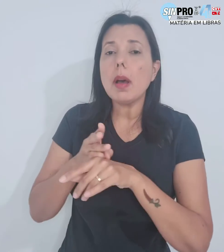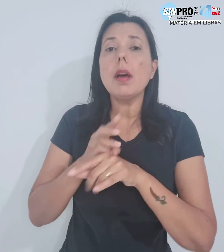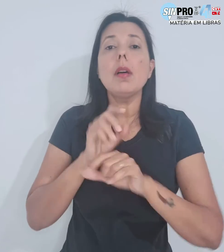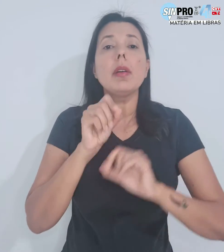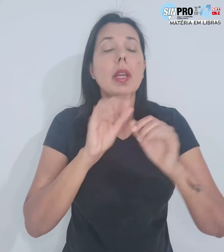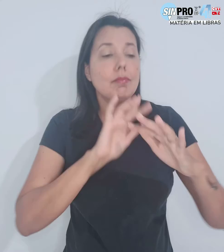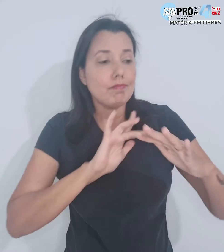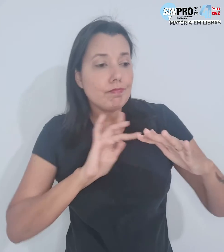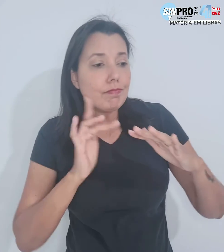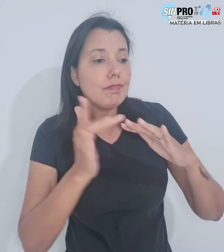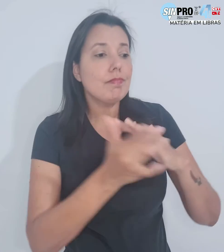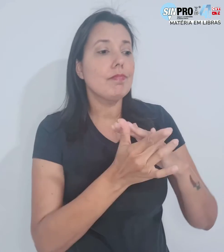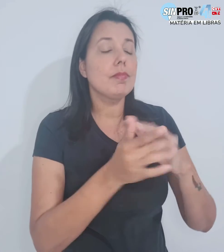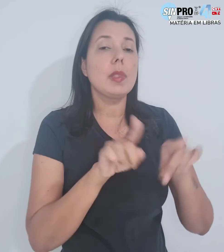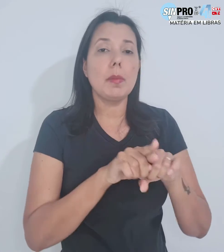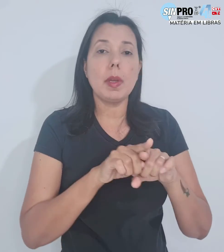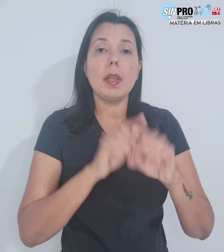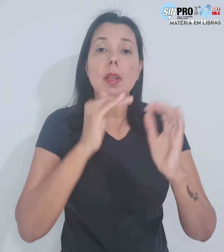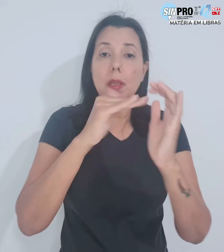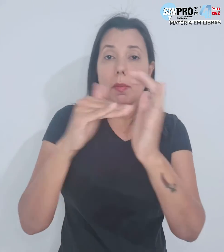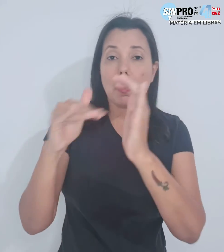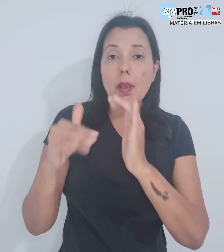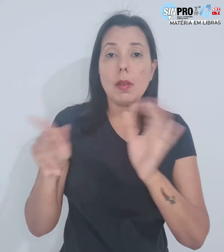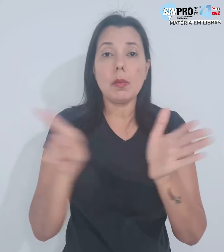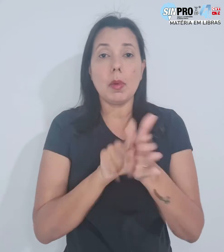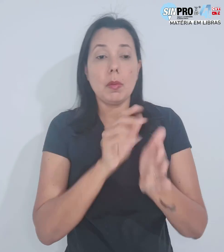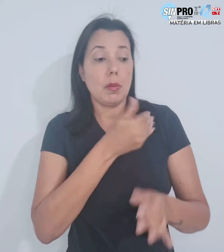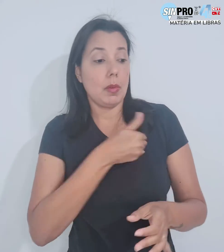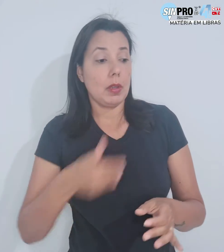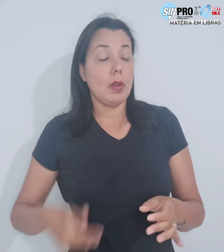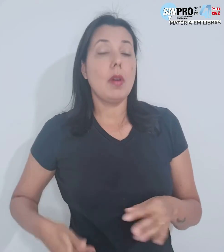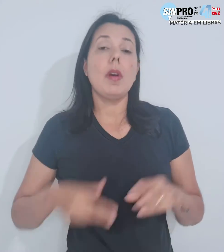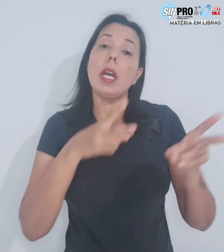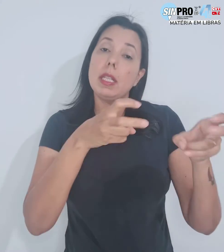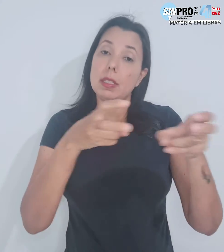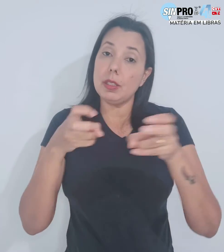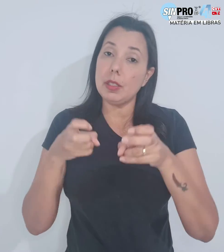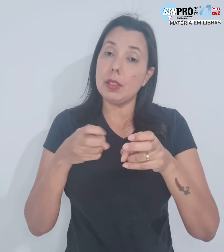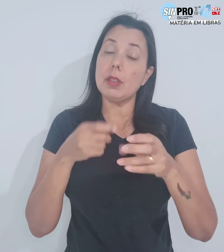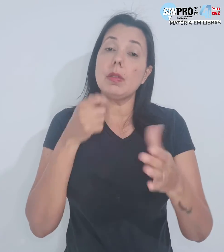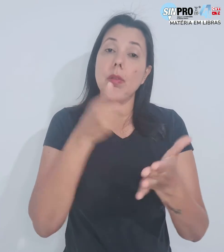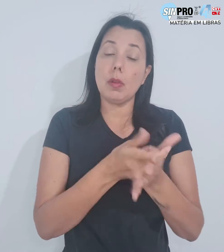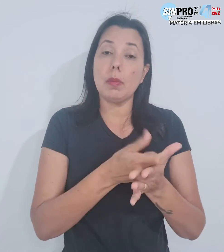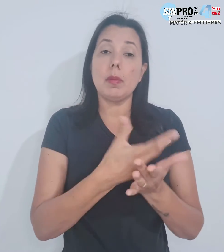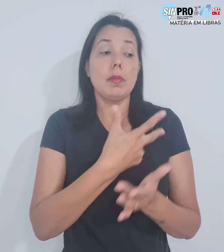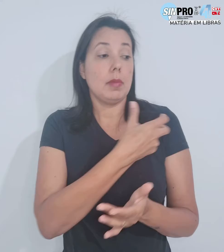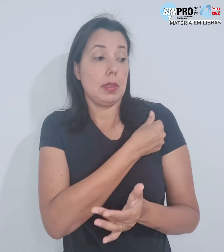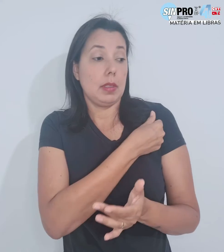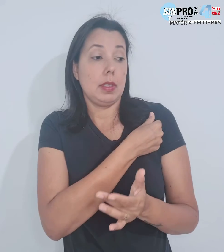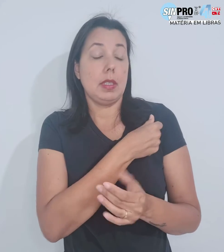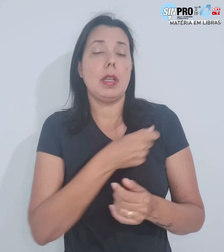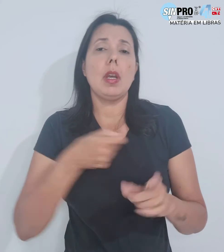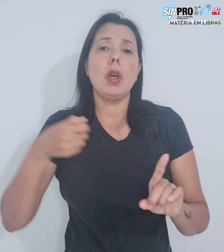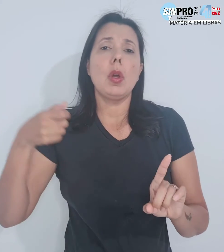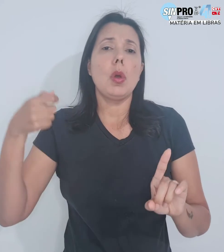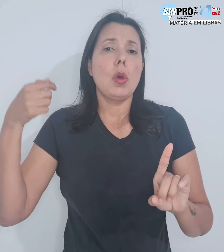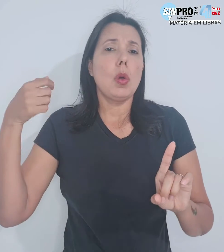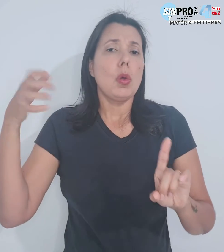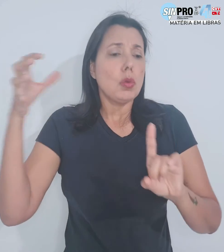nas redes sociais e e-mail do governador, exigindo a compra da vacina. A pressão